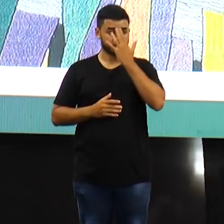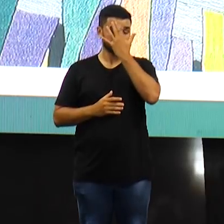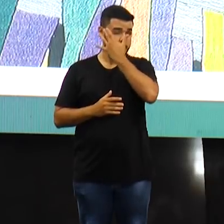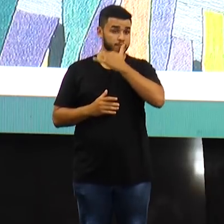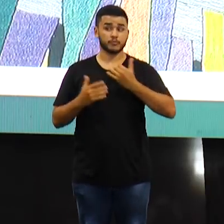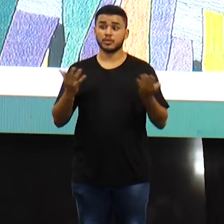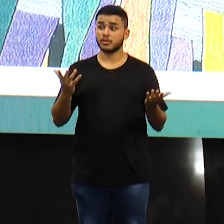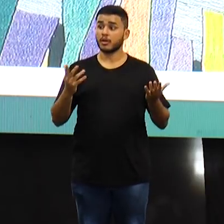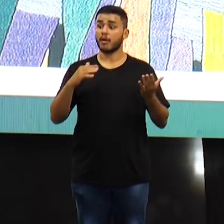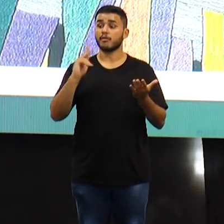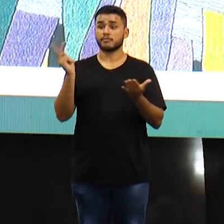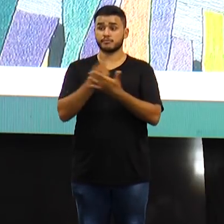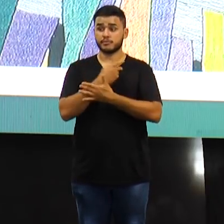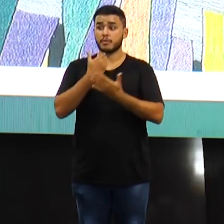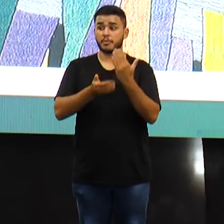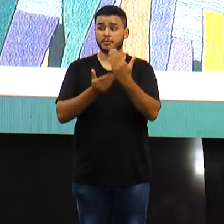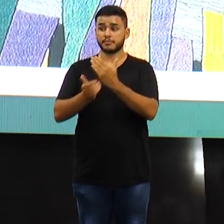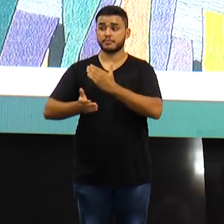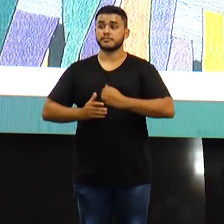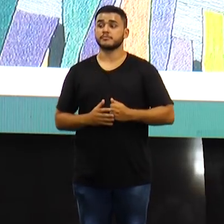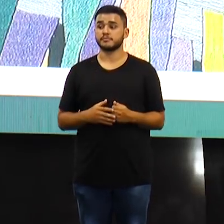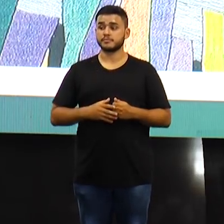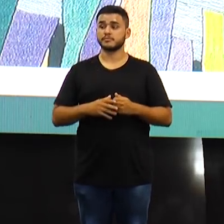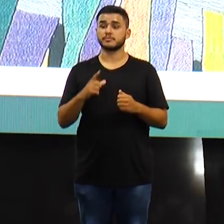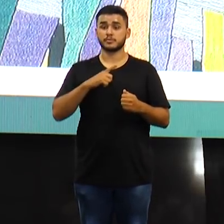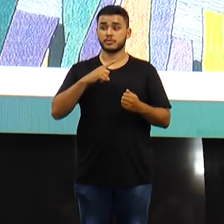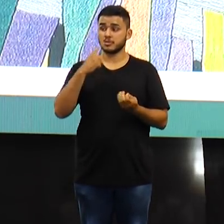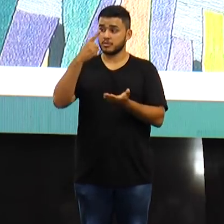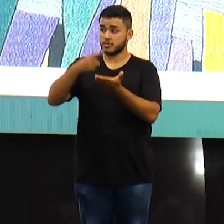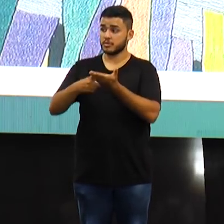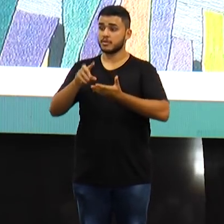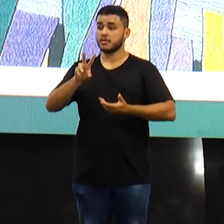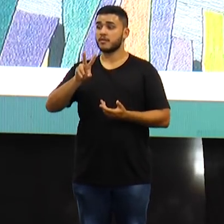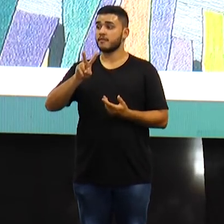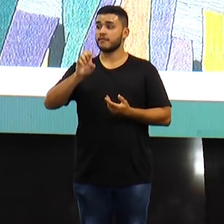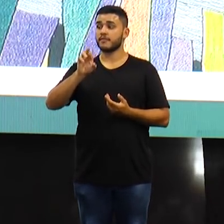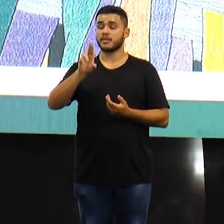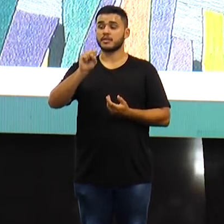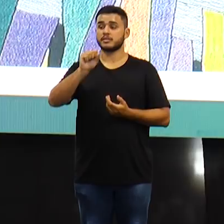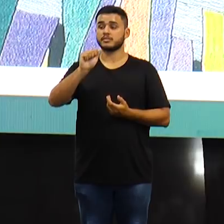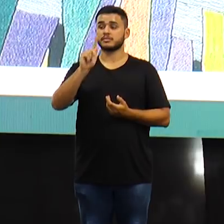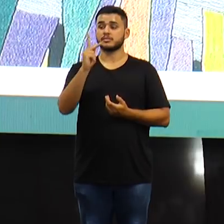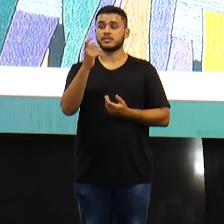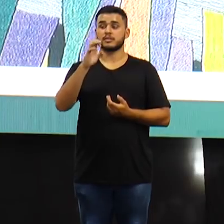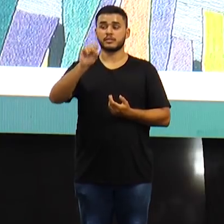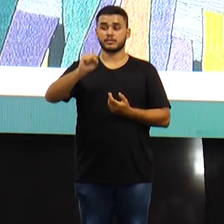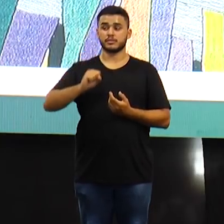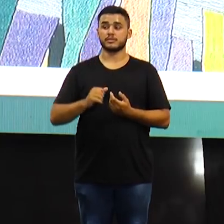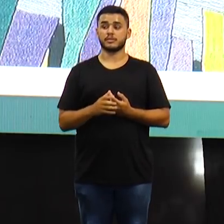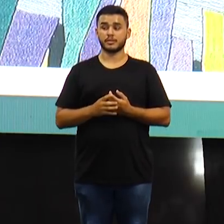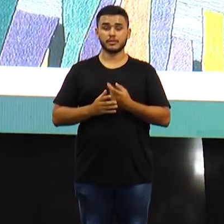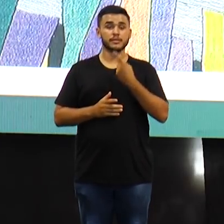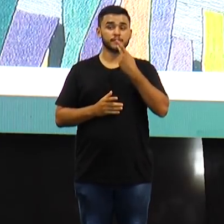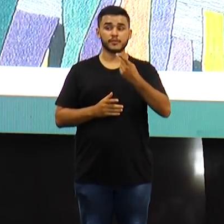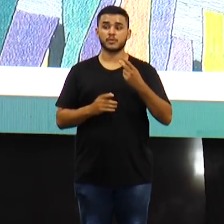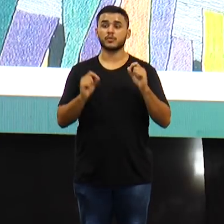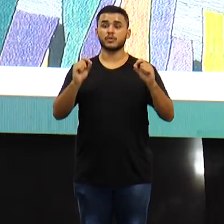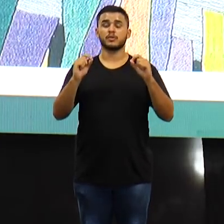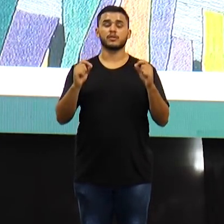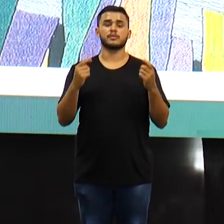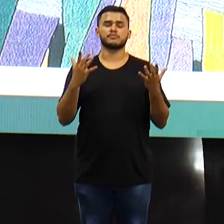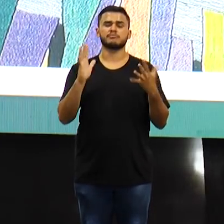estará acabada. O Tratado de Versalhes, 1919. Mas eu também tenho, em